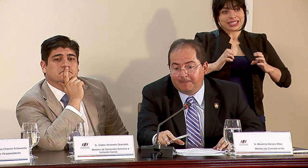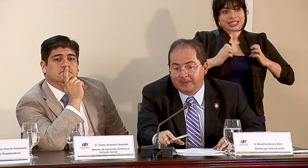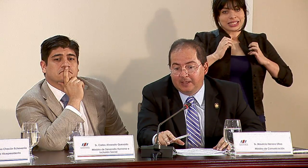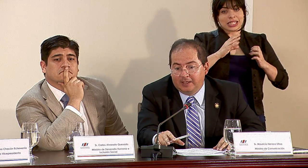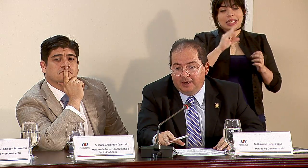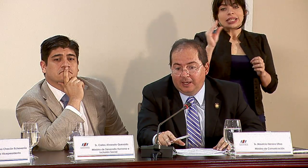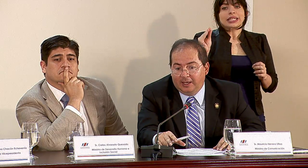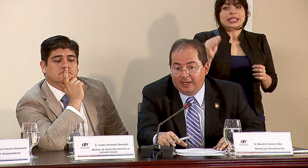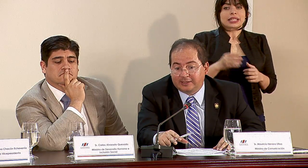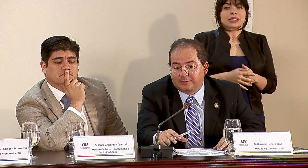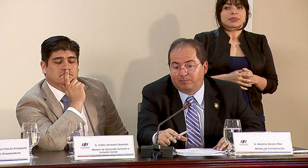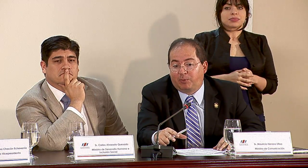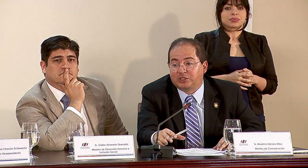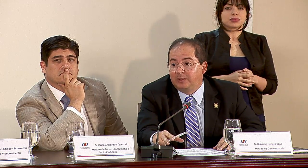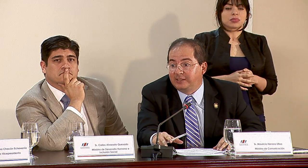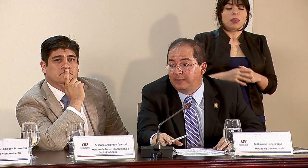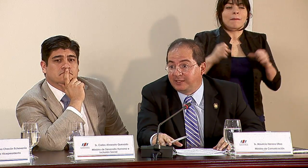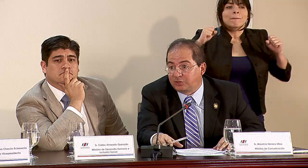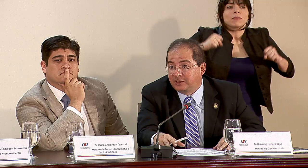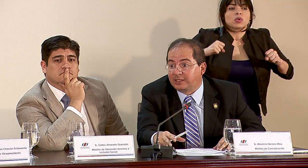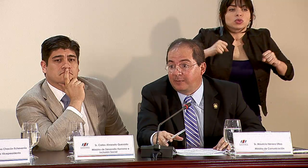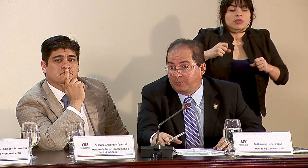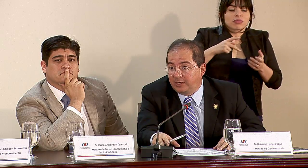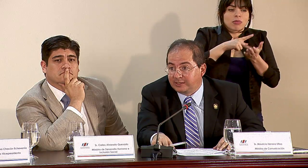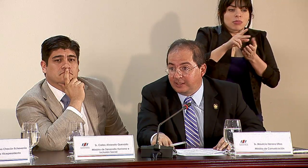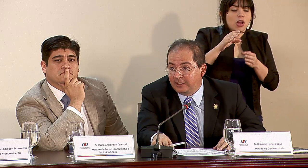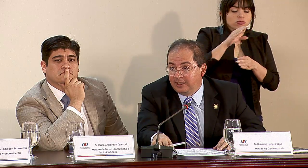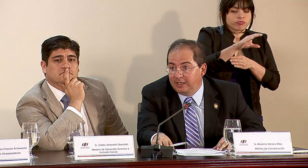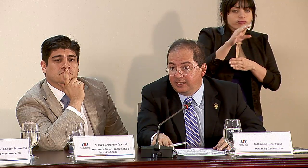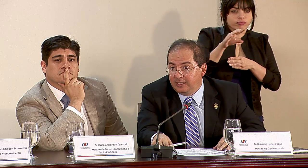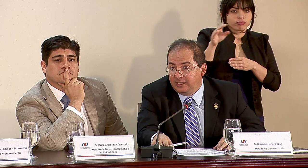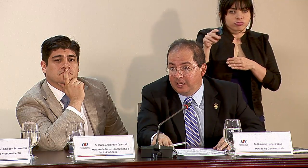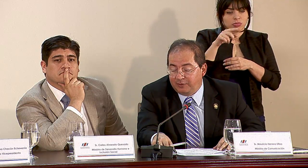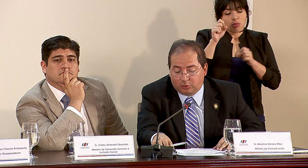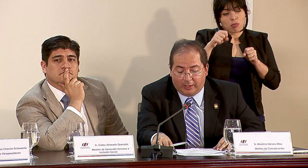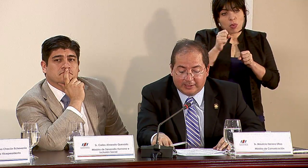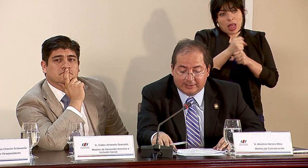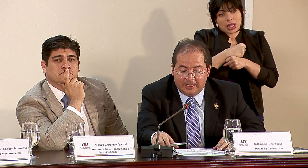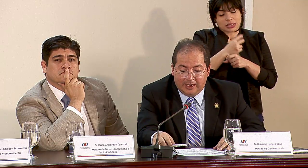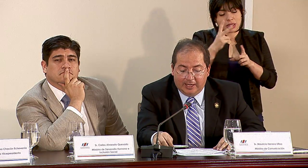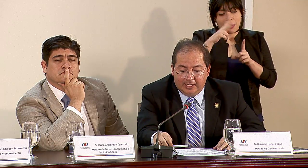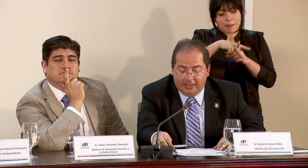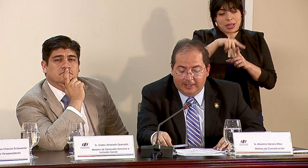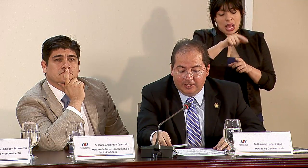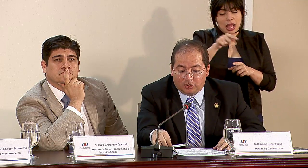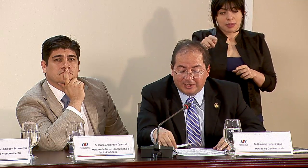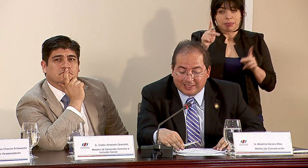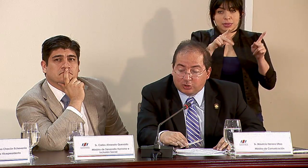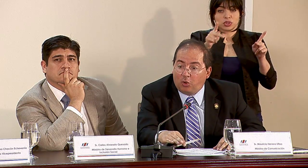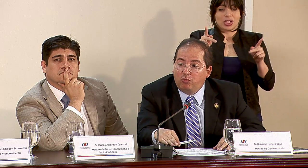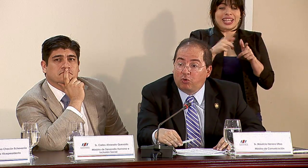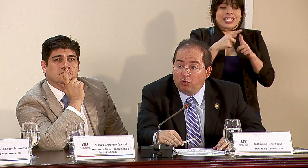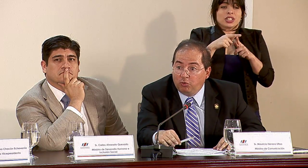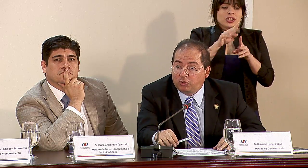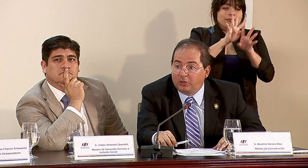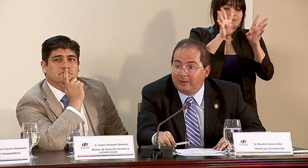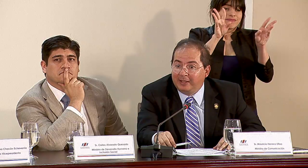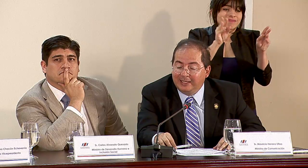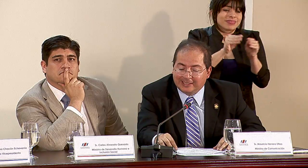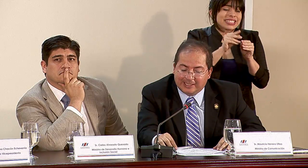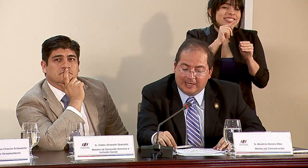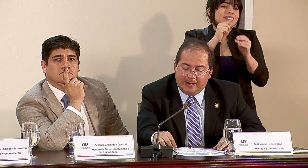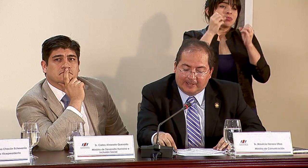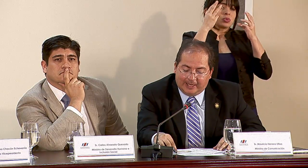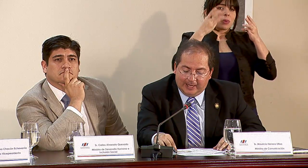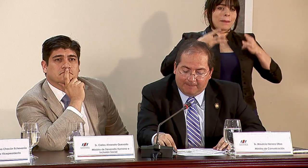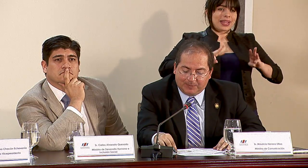y las posibles indemnizaciones que también puedan ser efectuadas. Entonces, es todo un conjunto de